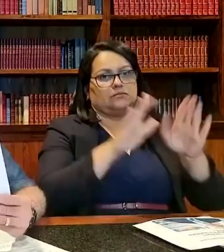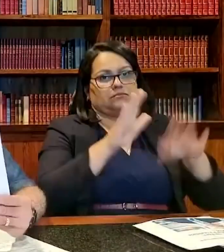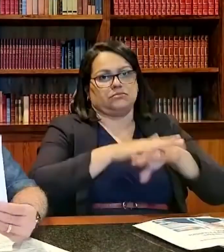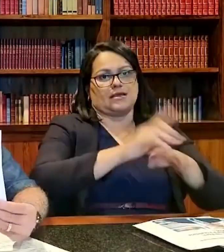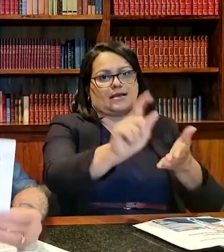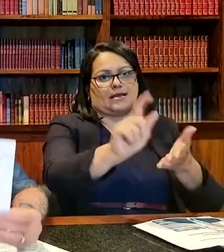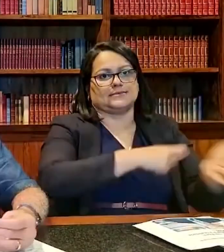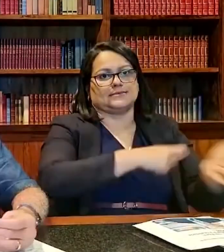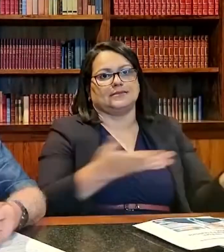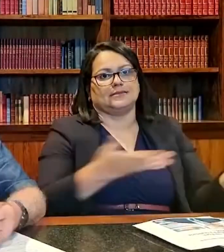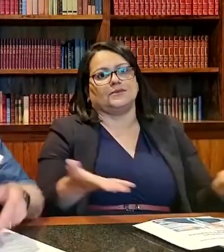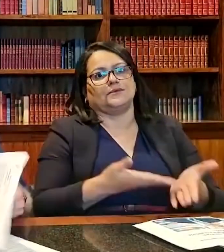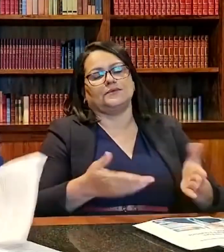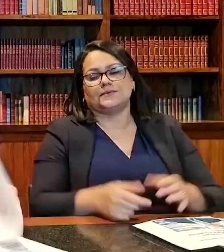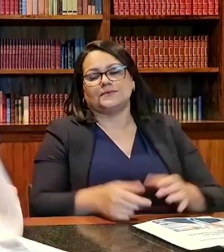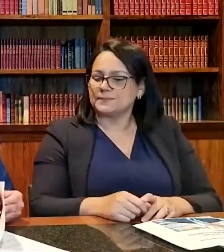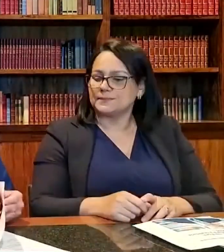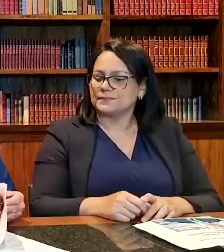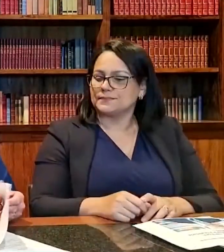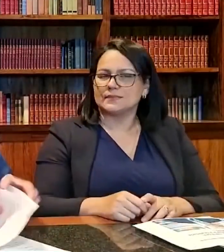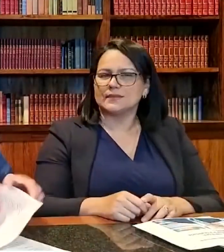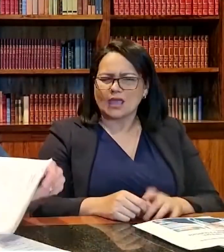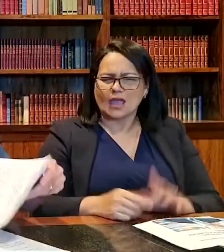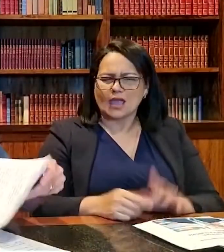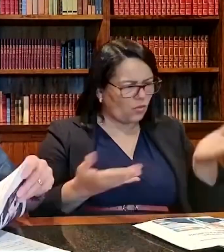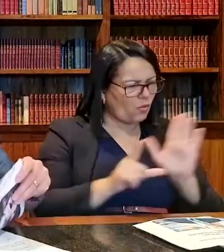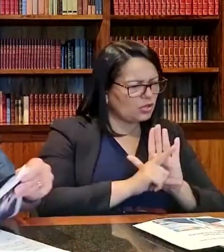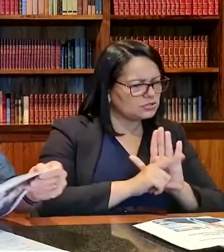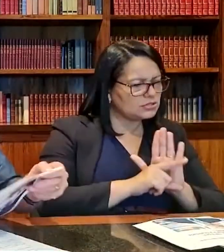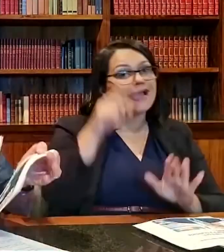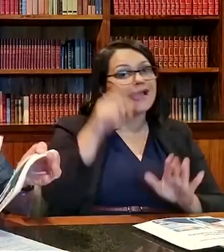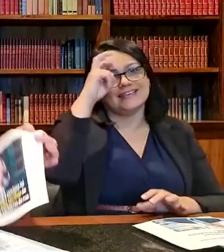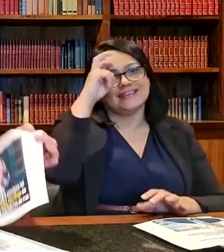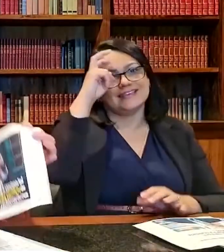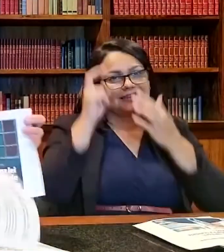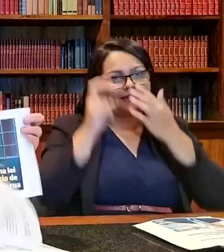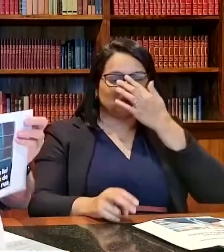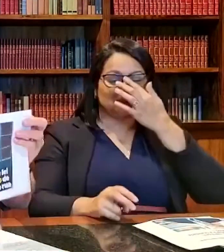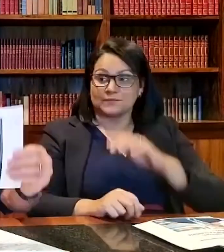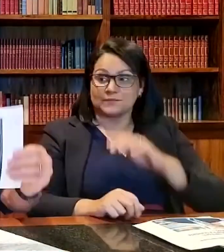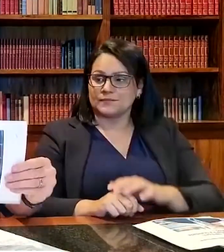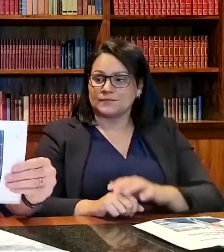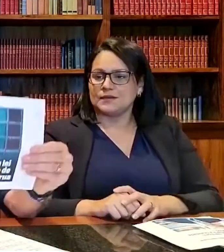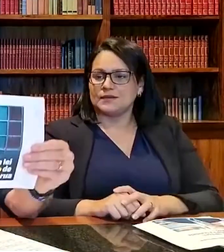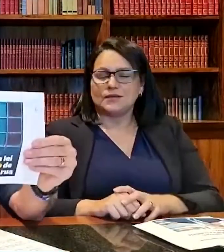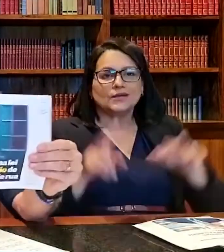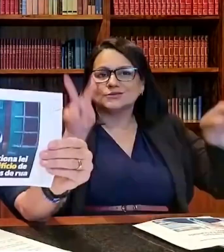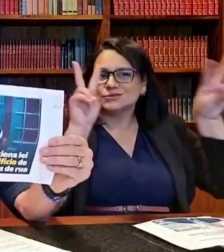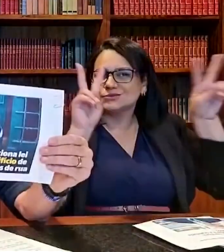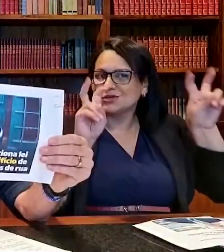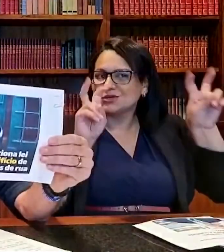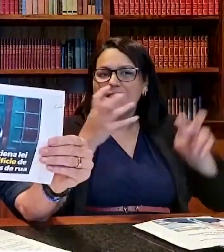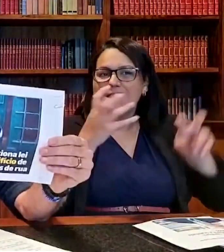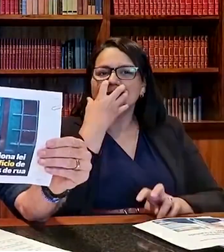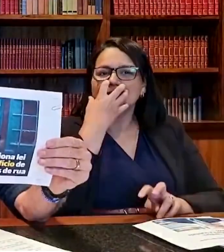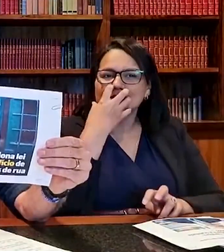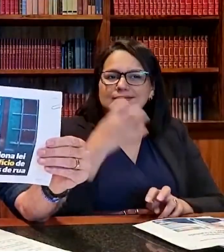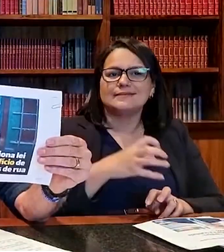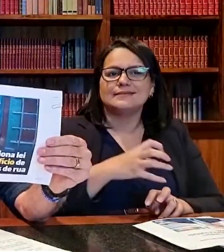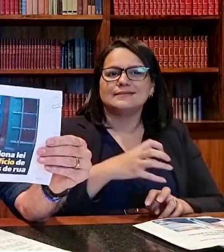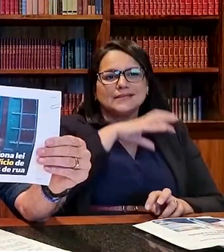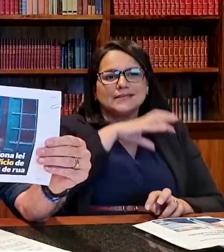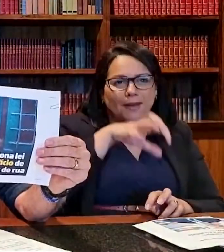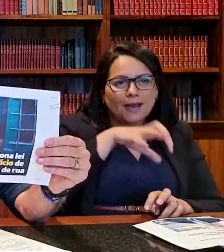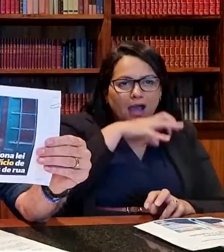vacina contra a Covid-19 causa AIDS, foi derrubada pelo Facebook e pelo Instagram. A medida